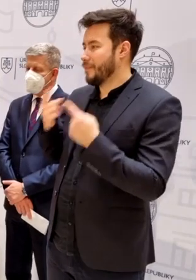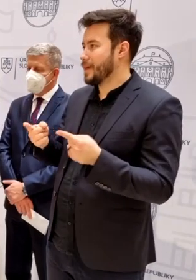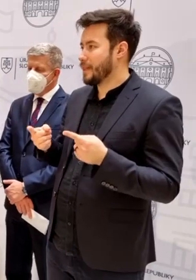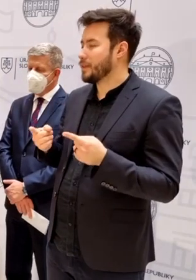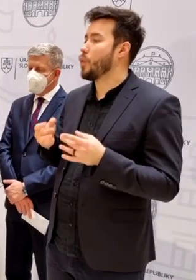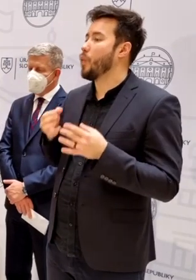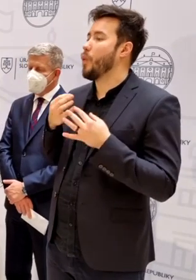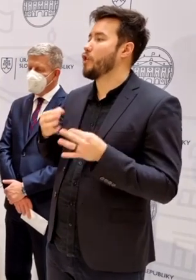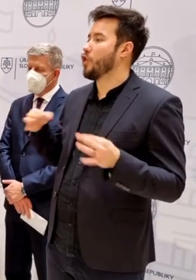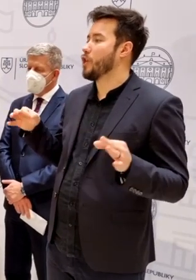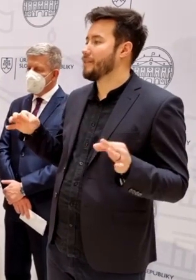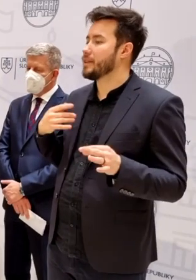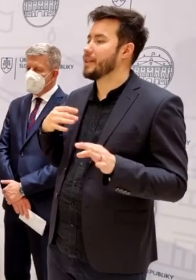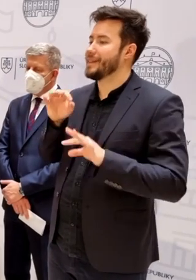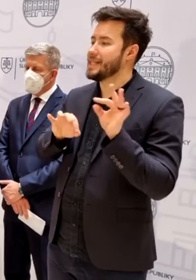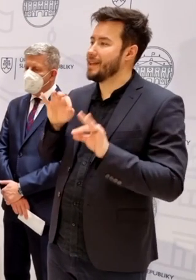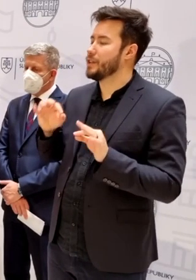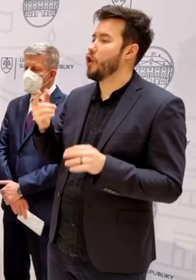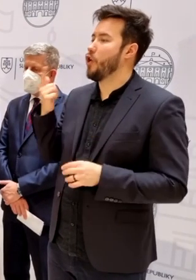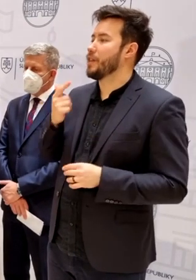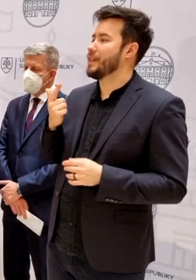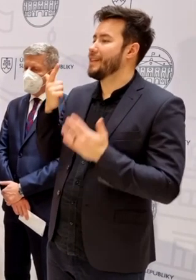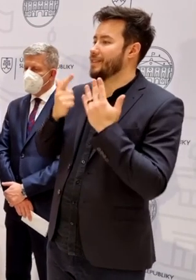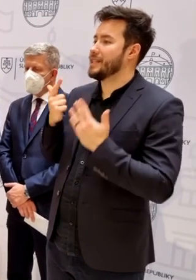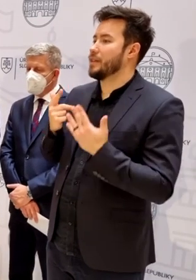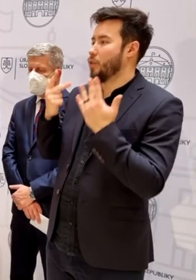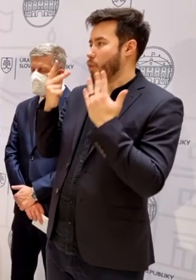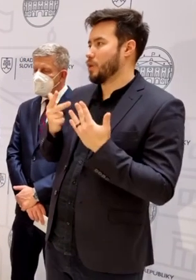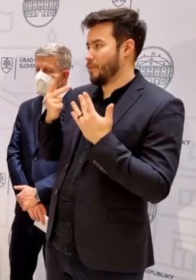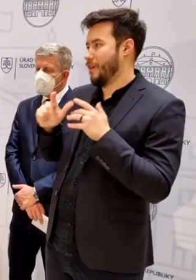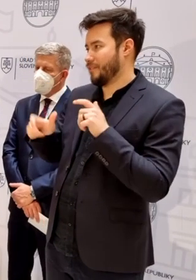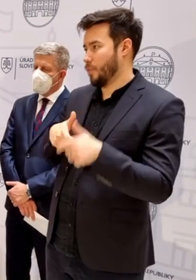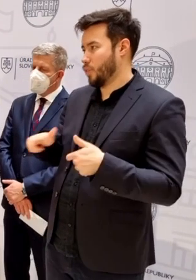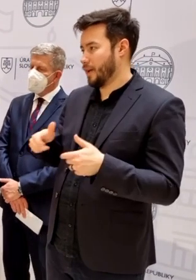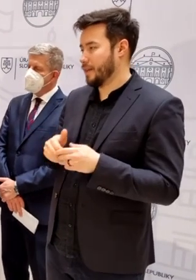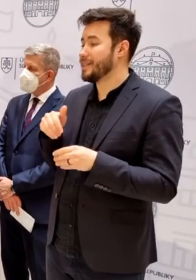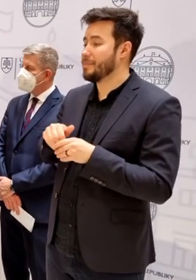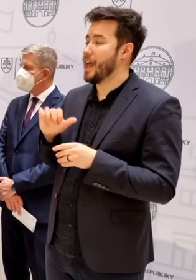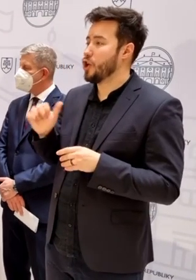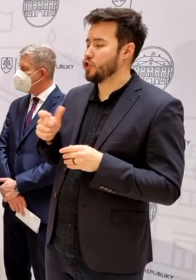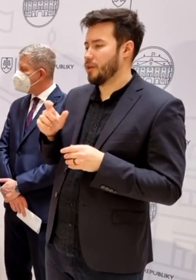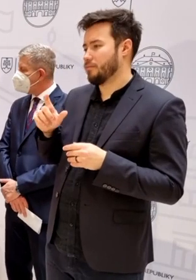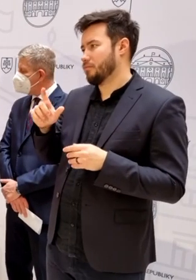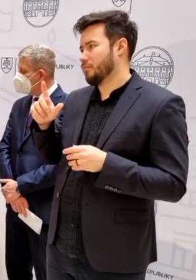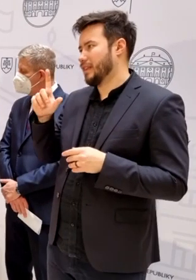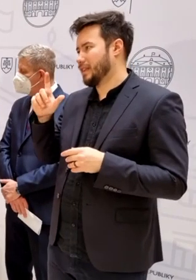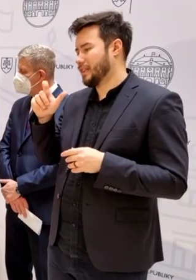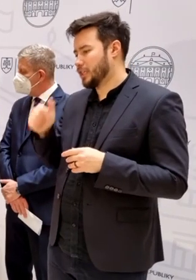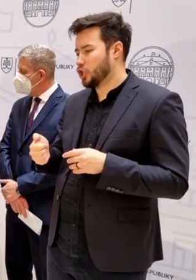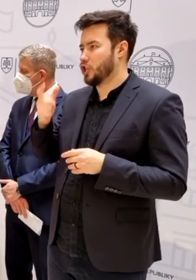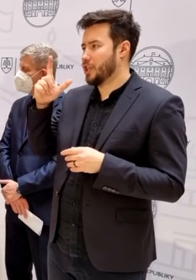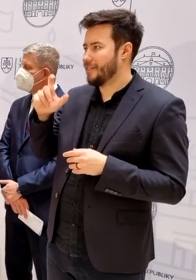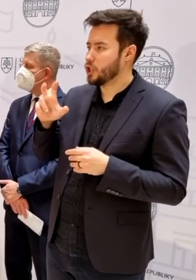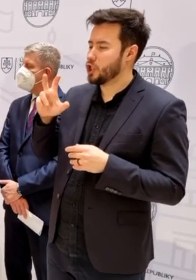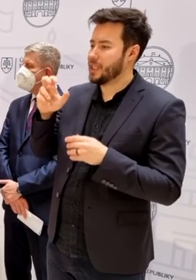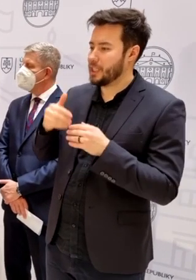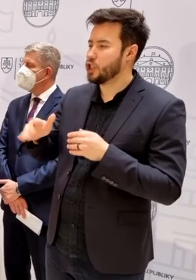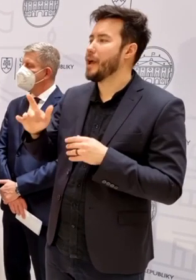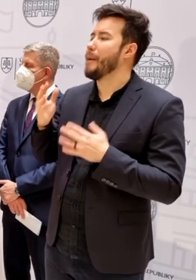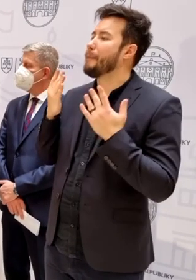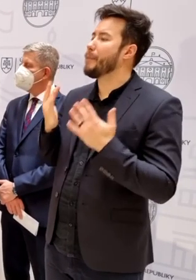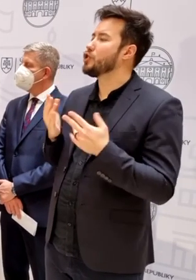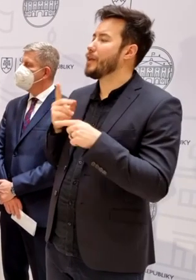to uvoľňovanie je nastavené od 28.2., že ešte v najbližších dňoch a týždňoch budú počty